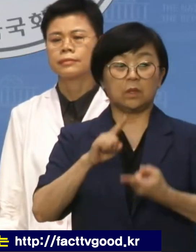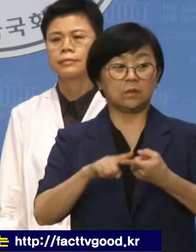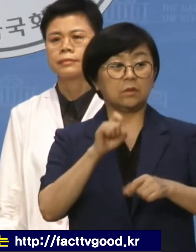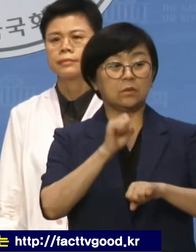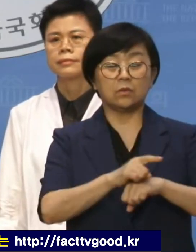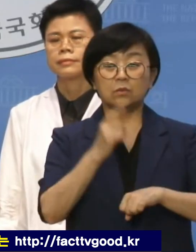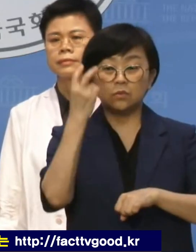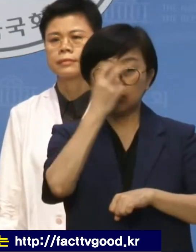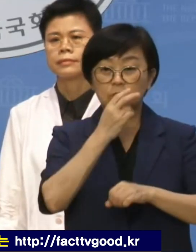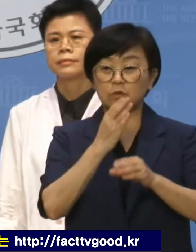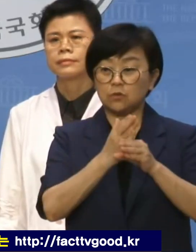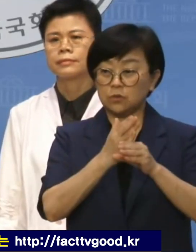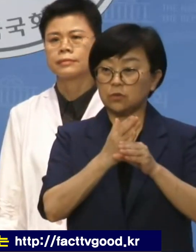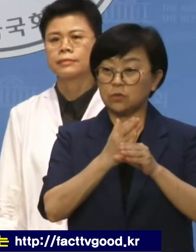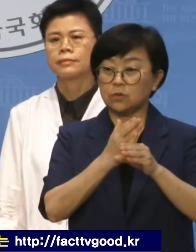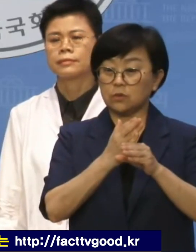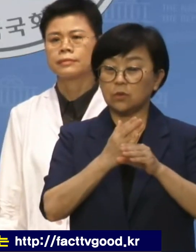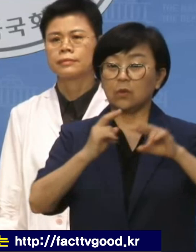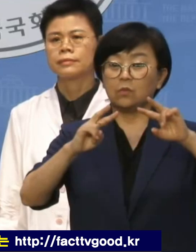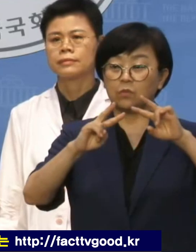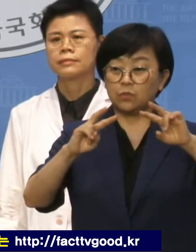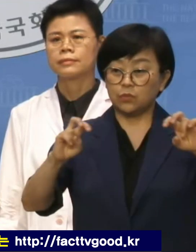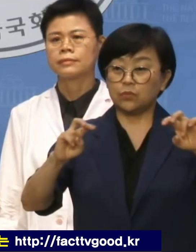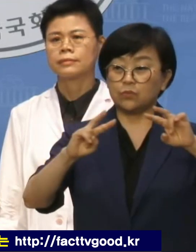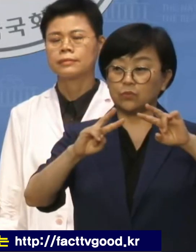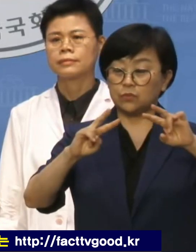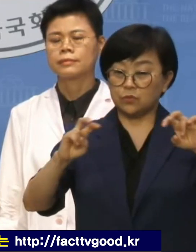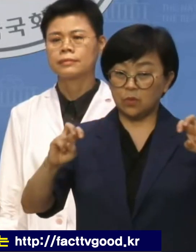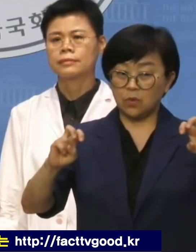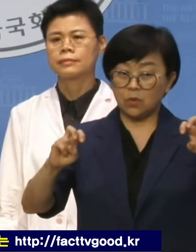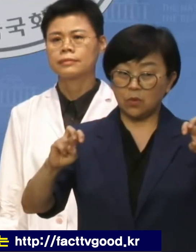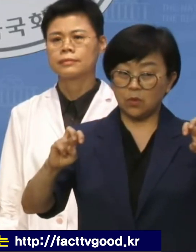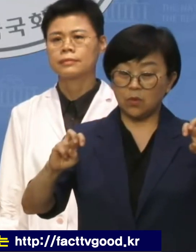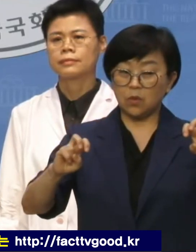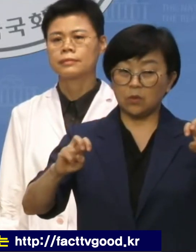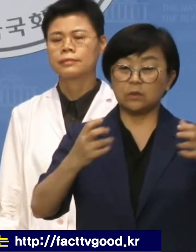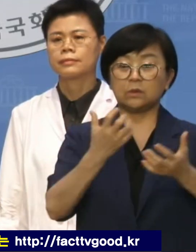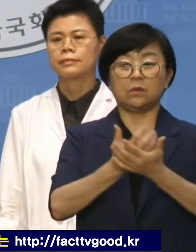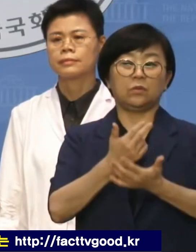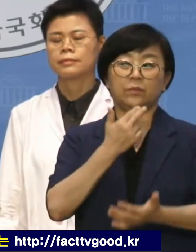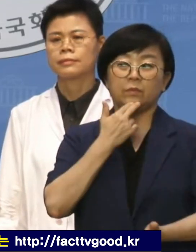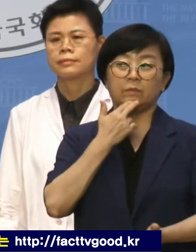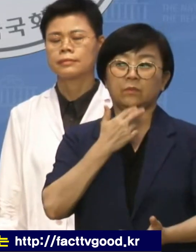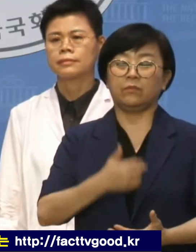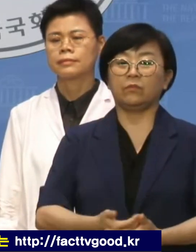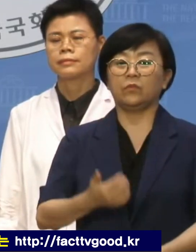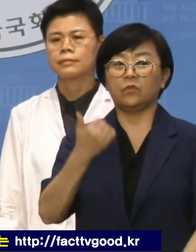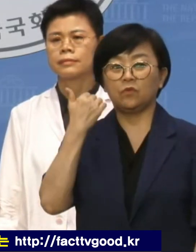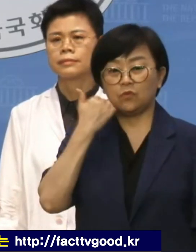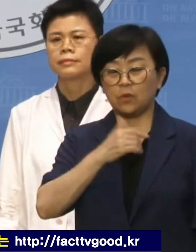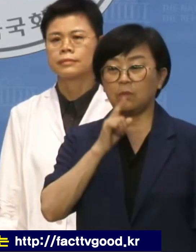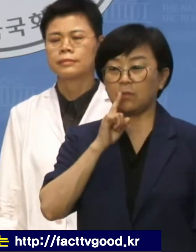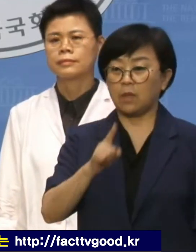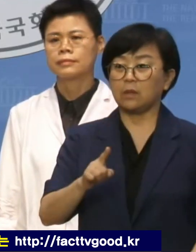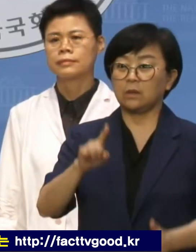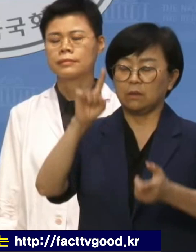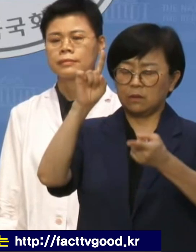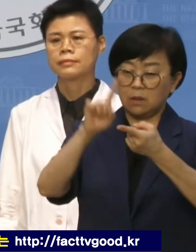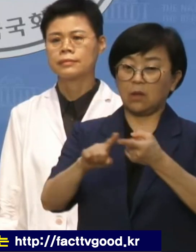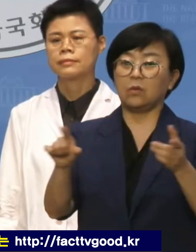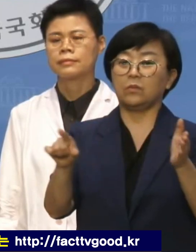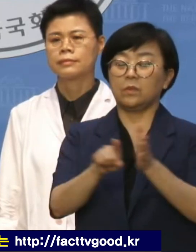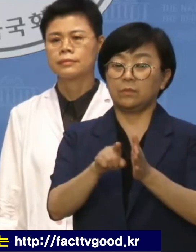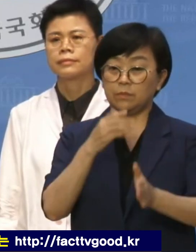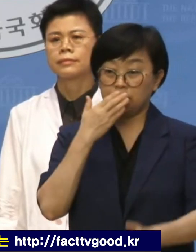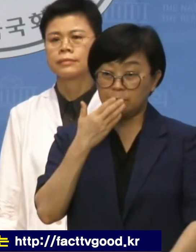조사 중이라고 편익 분석 자료도 역시 없다고 합니다. 누가 이 말을 곧이곧대로